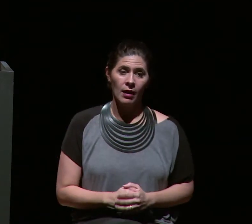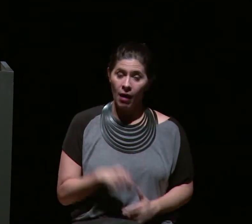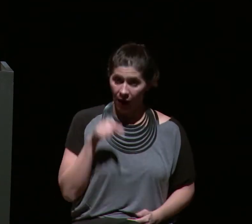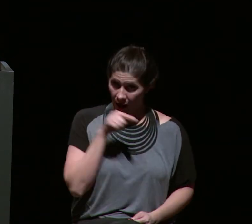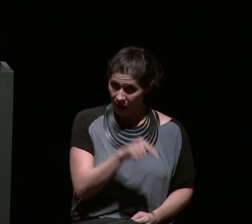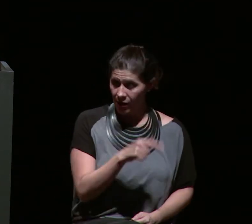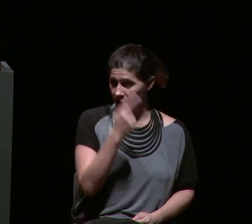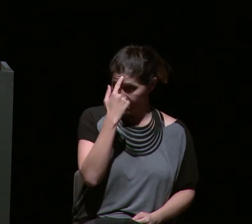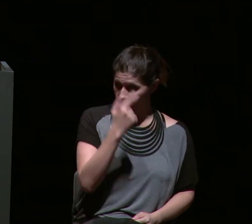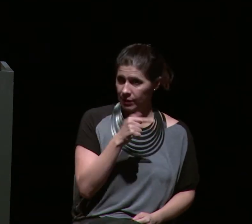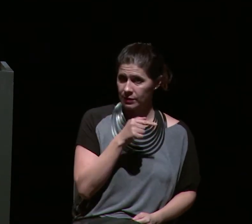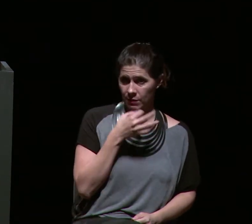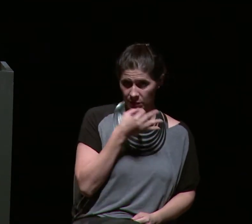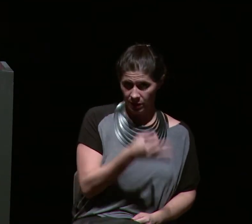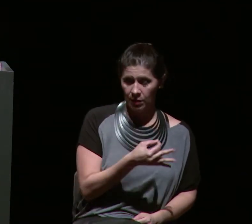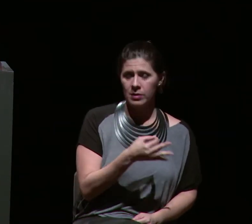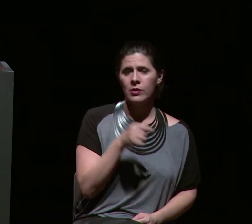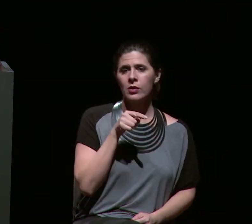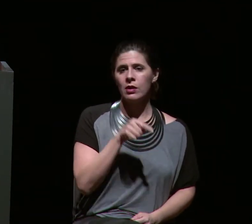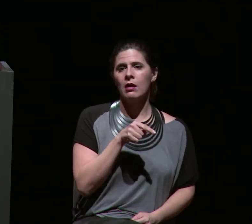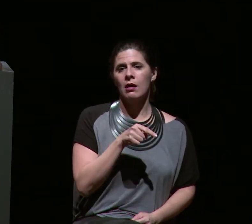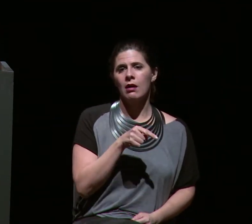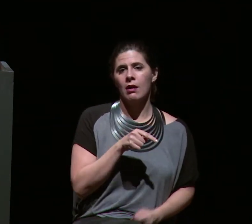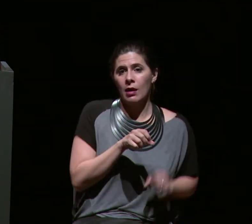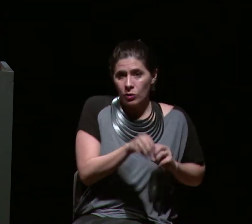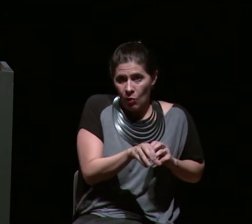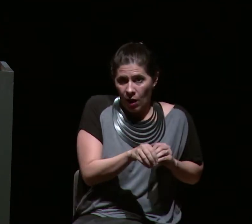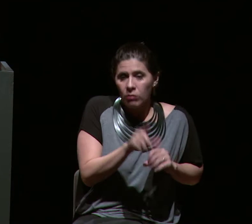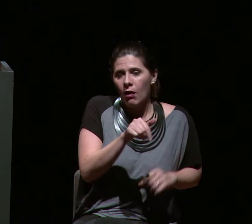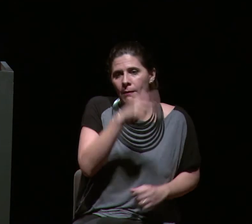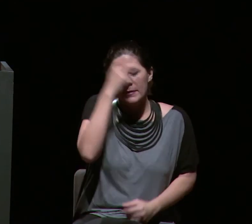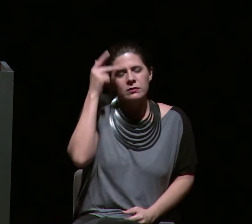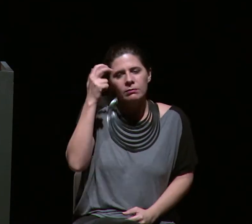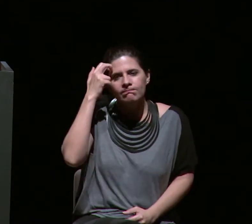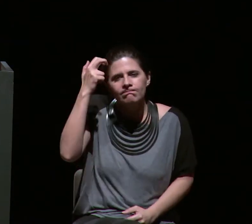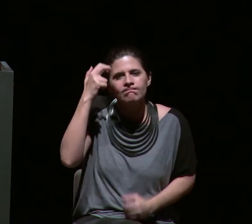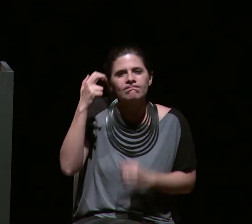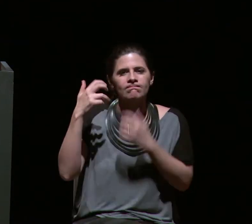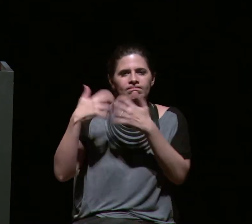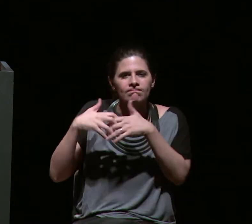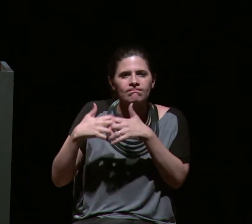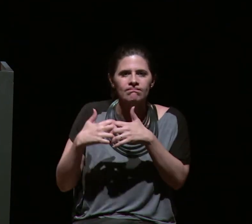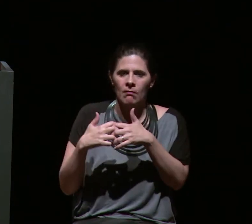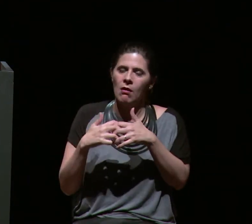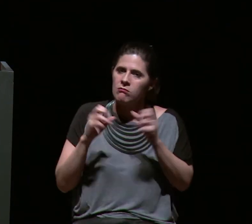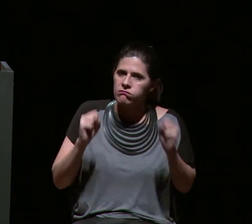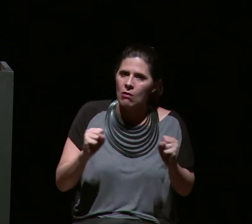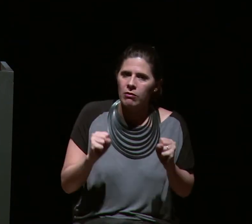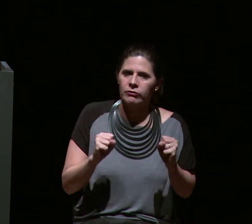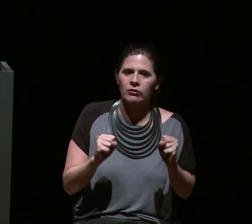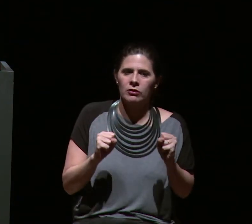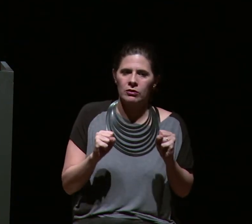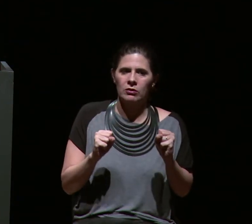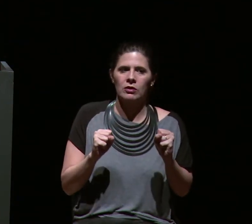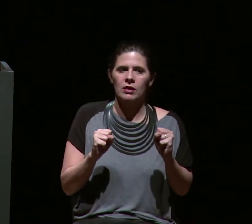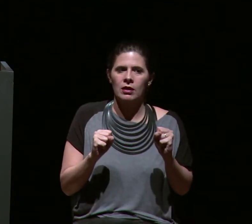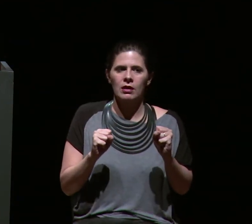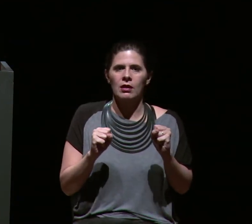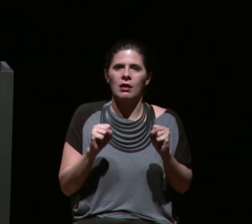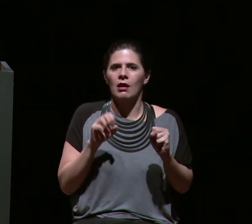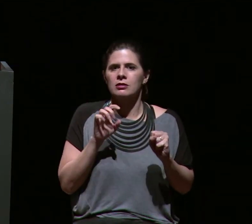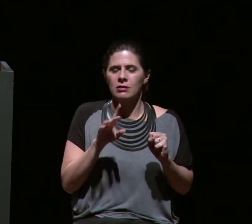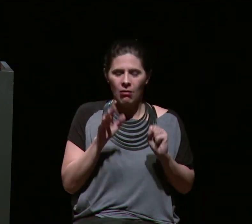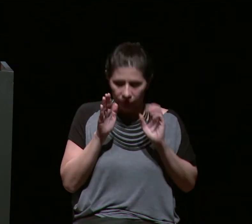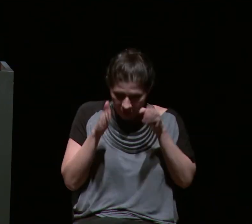ser um intelectual, uma pessoa capaz, não só de provocar habilidades plásticas aos demais e às demais áreas do